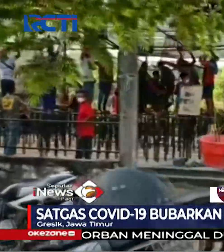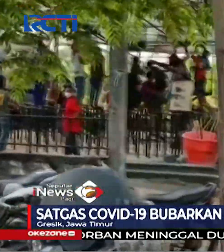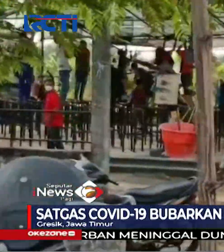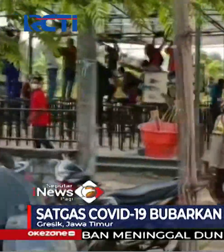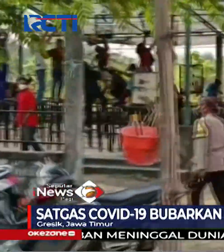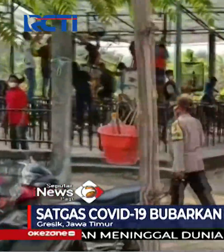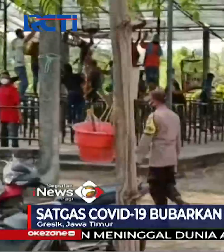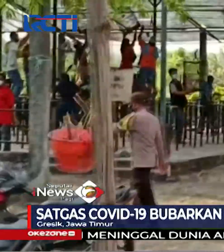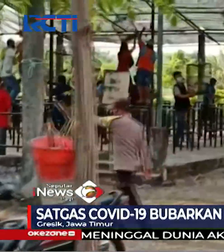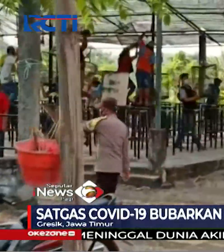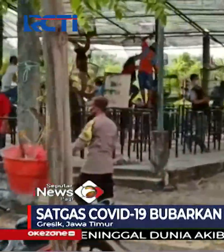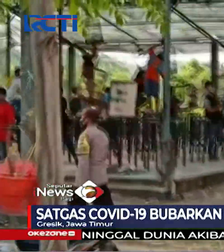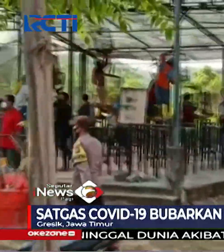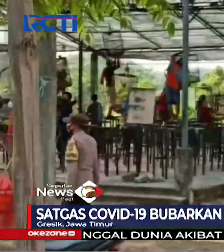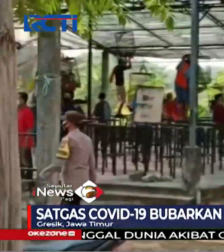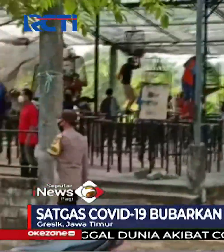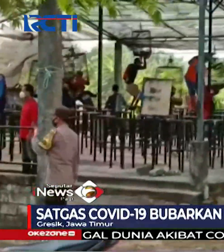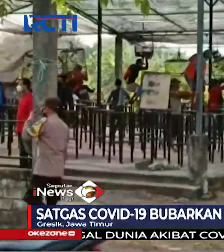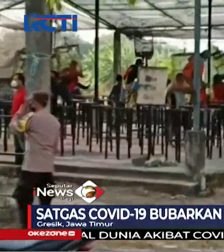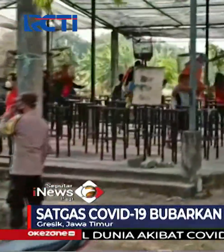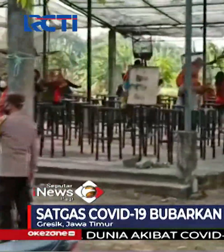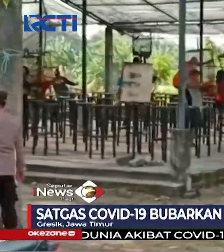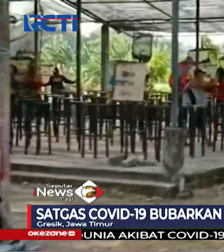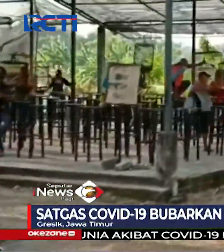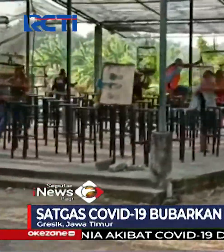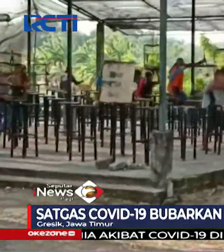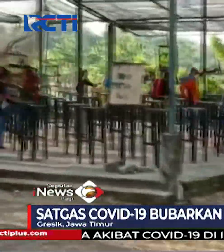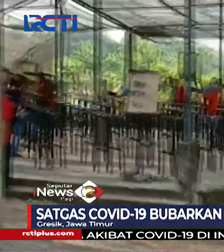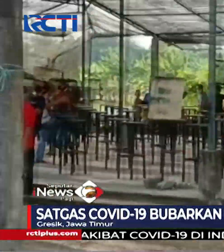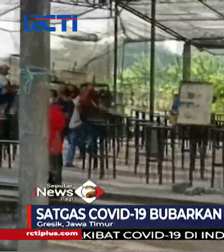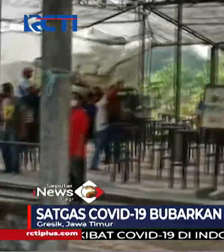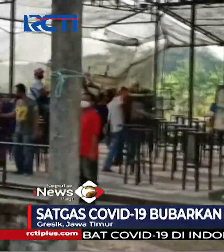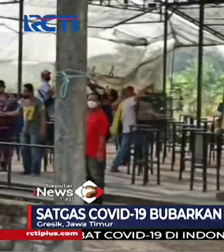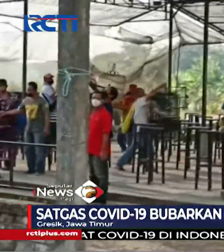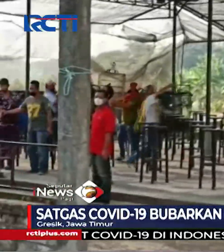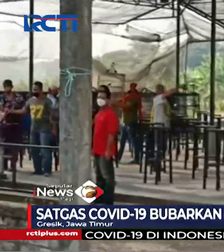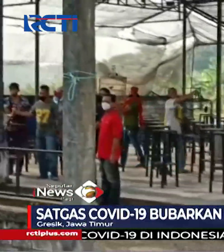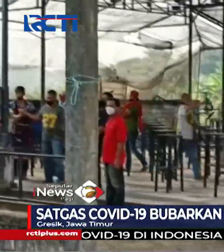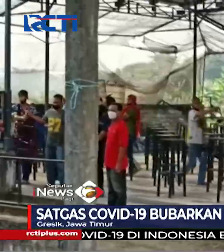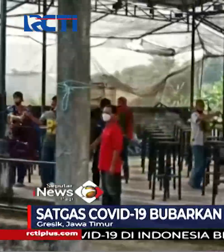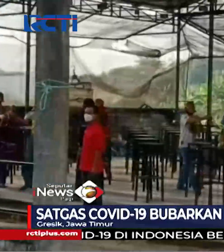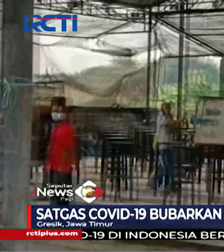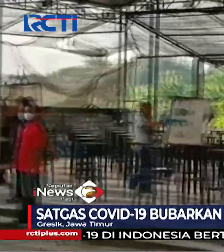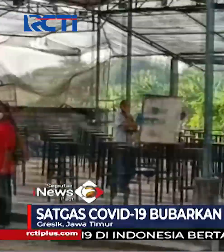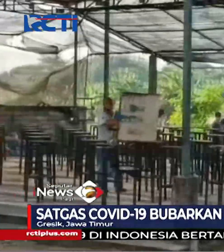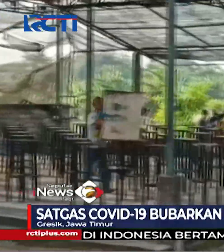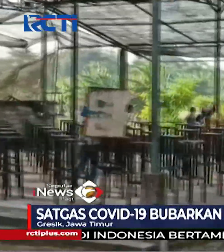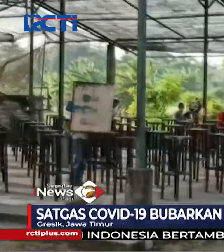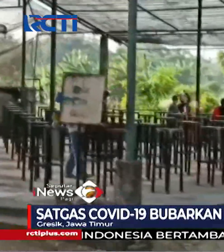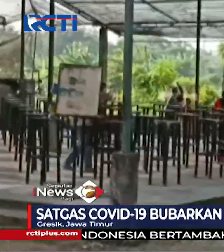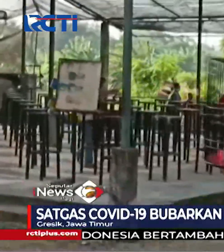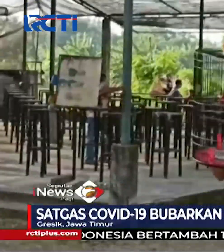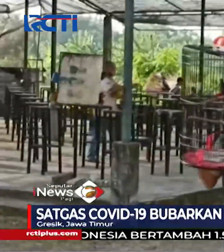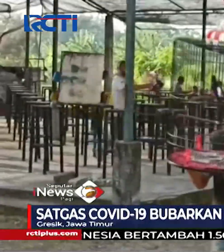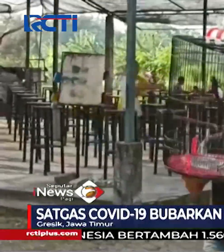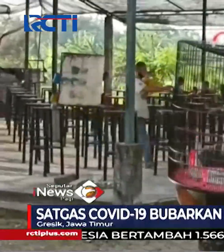Tim Satgas COVID-19 Gresik membubarkan lomba kicau burung di Desa Peganden, Kecamatan Manyar, Kabupaten Gresik, Jawa Timur. Pembubaran